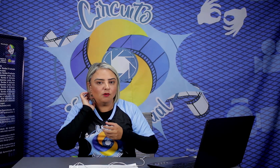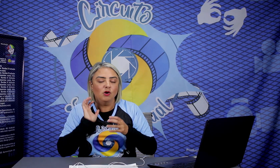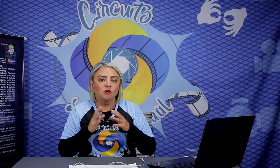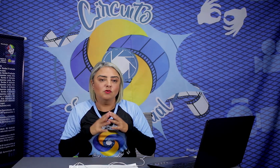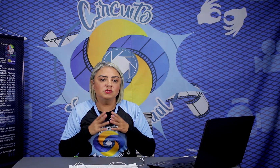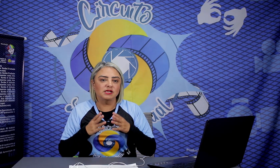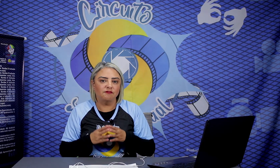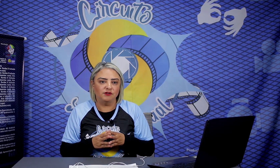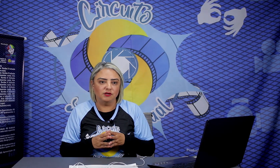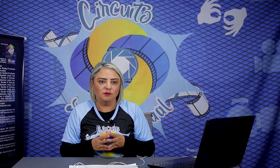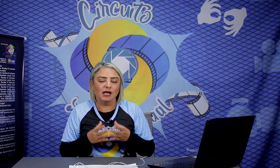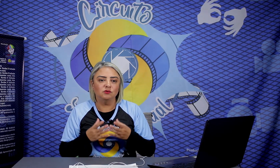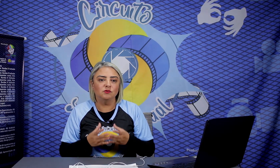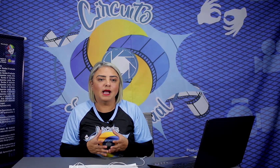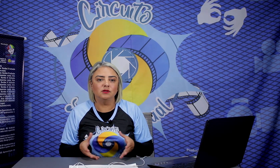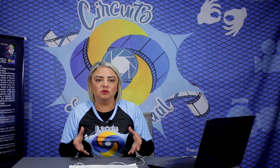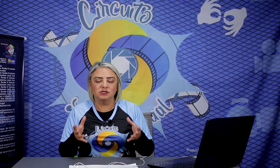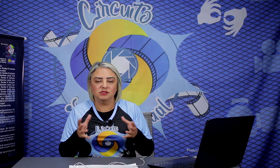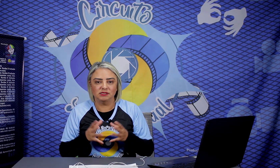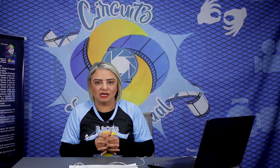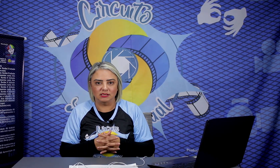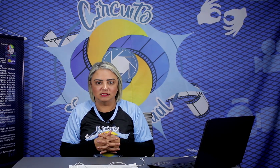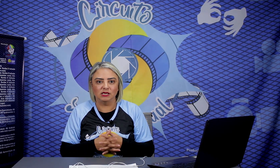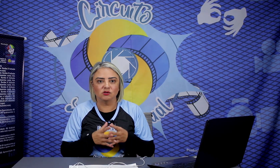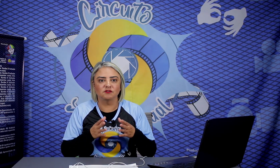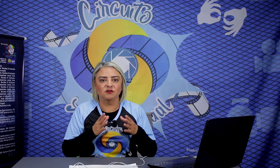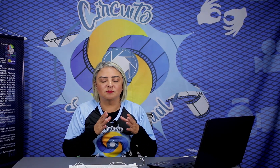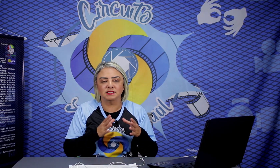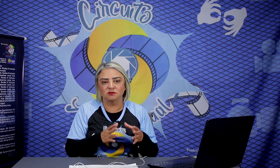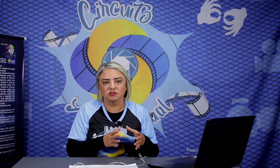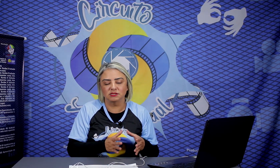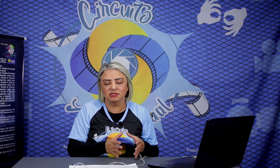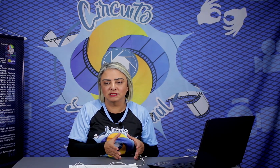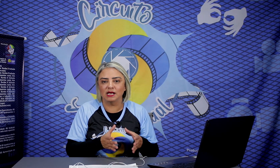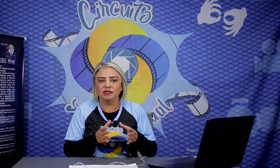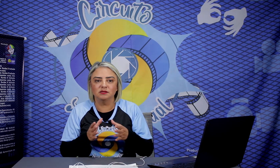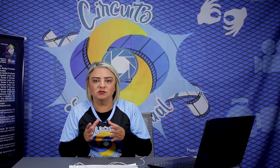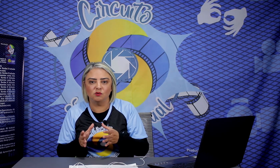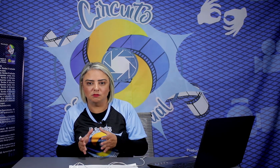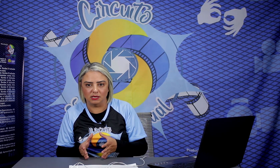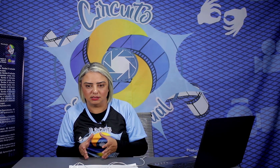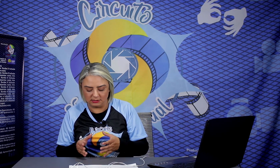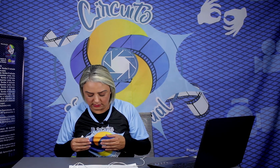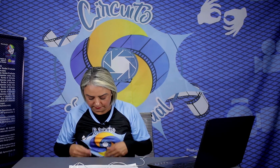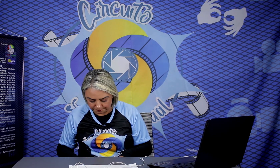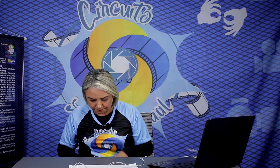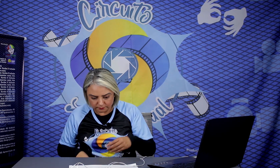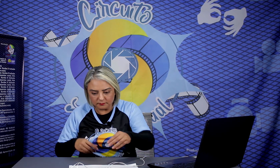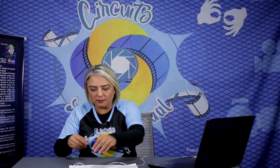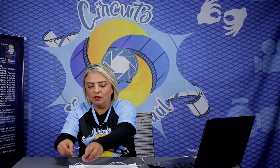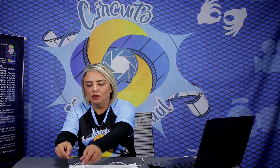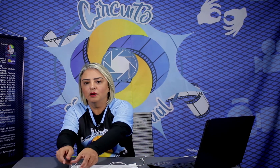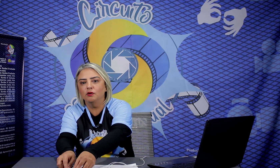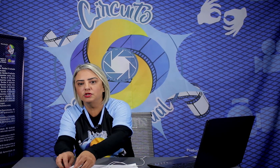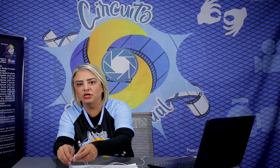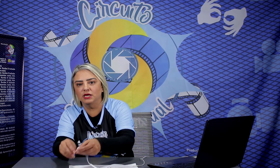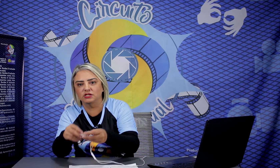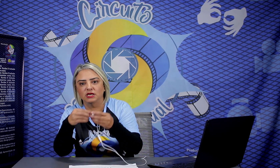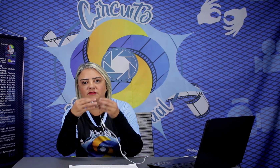um desafio, atuar em todas as áreas, se a nossa formação, às vezes, é exatas ou humanas. Oi, a Sheila quer falar de